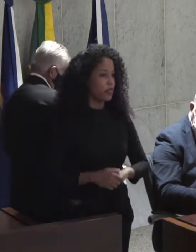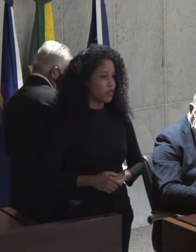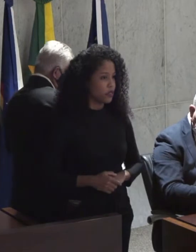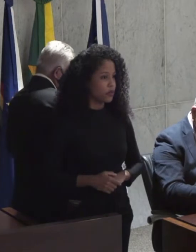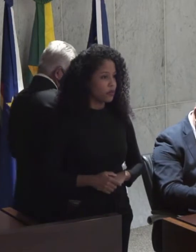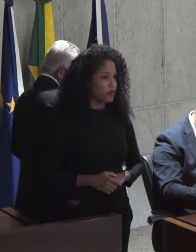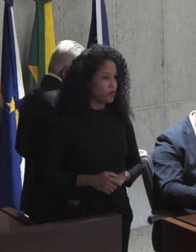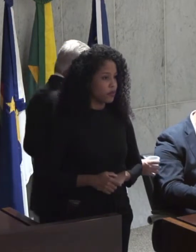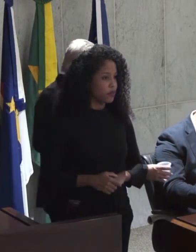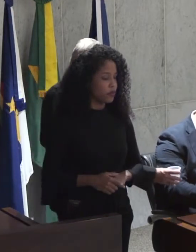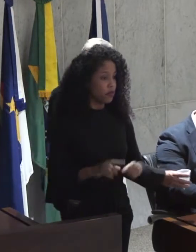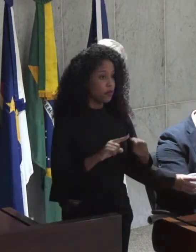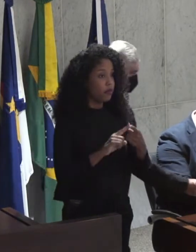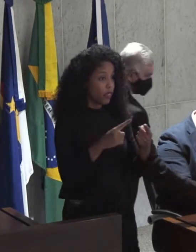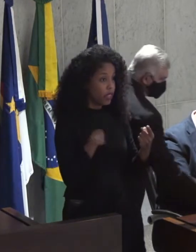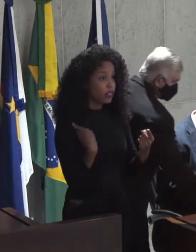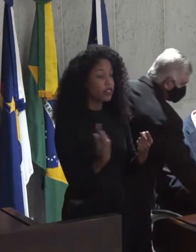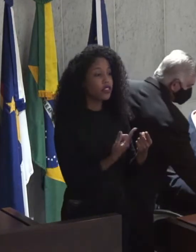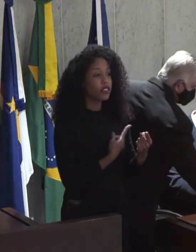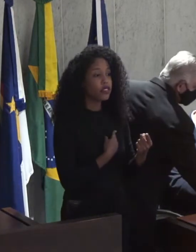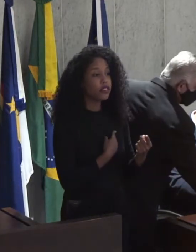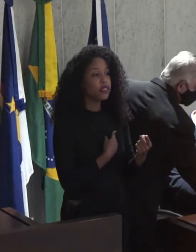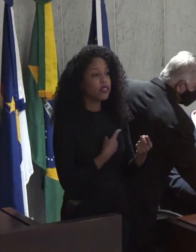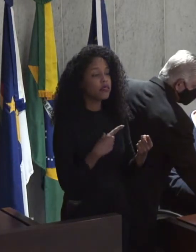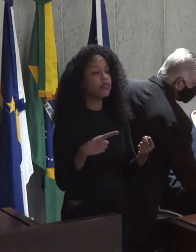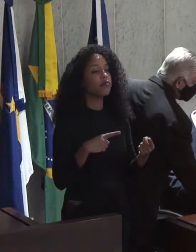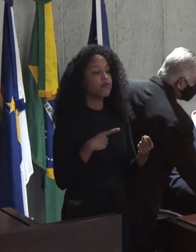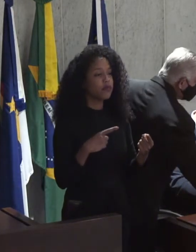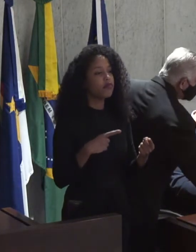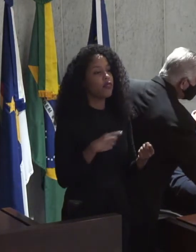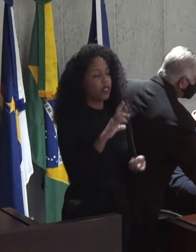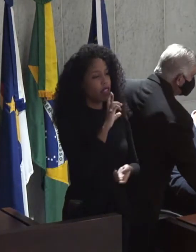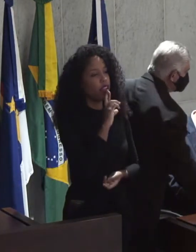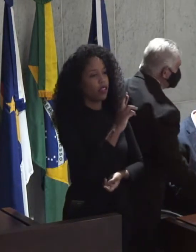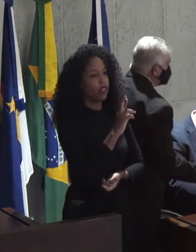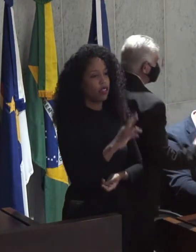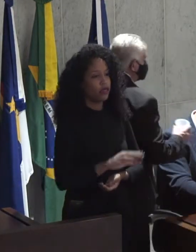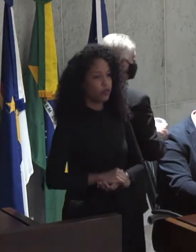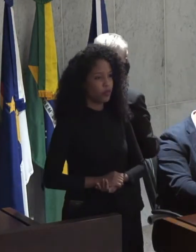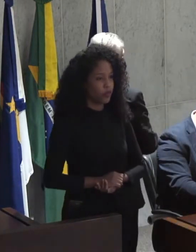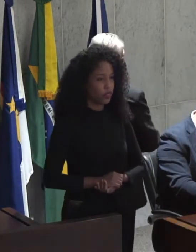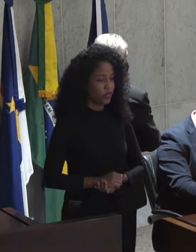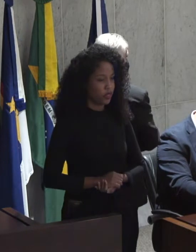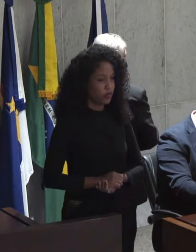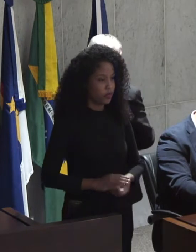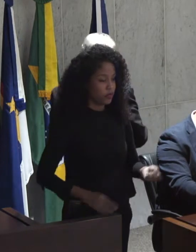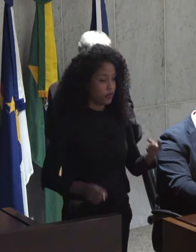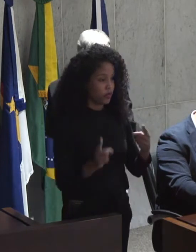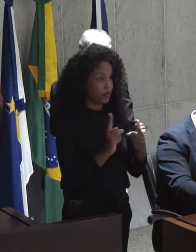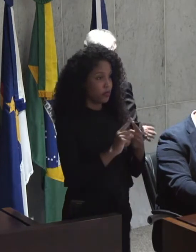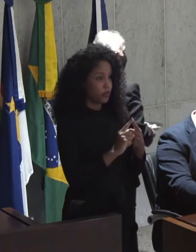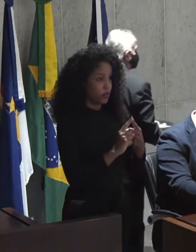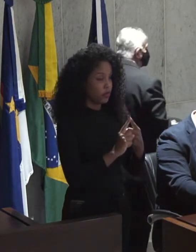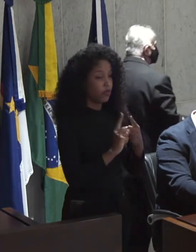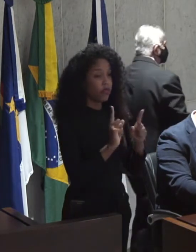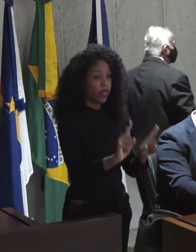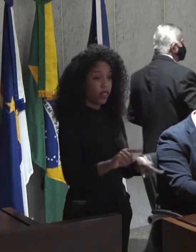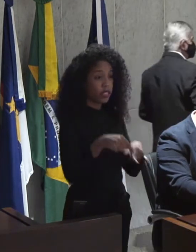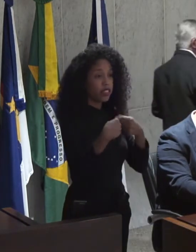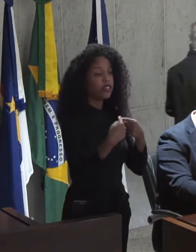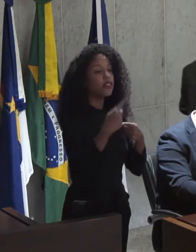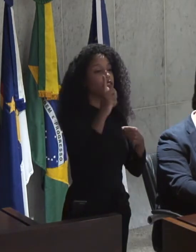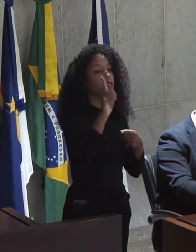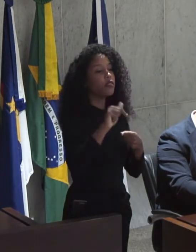Mas nós vamos dar uma grande resposta. Primeiro, o nosso desafio de